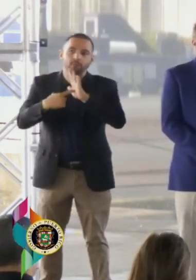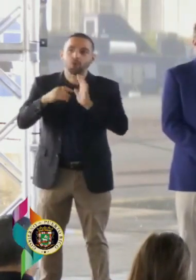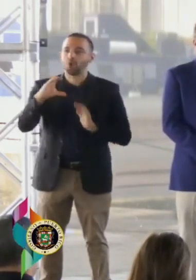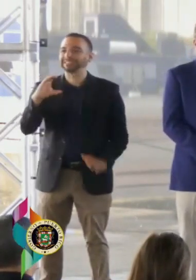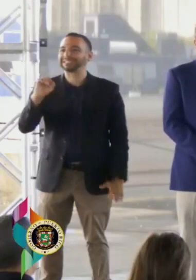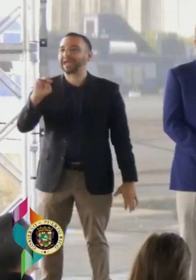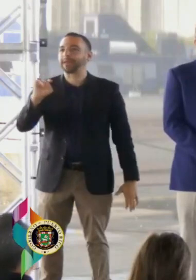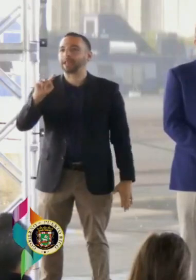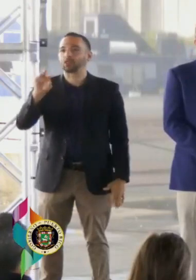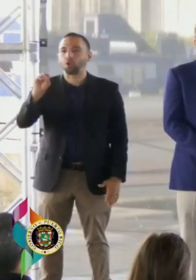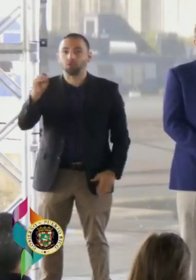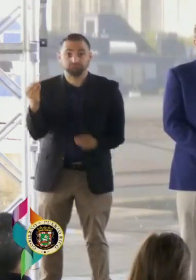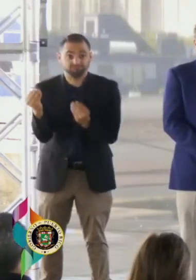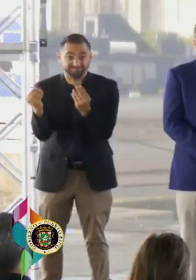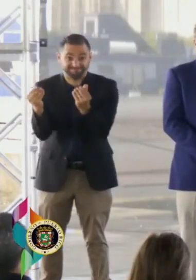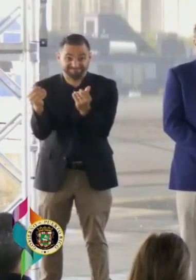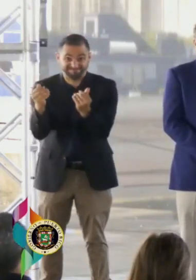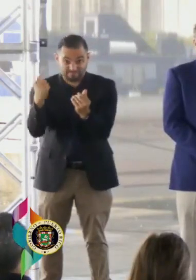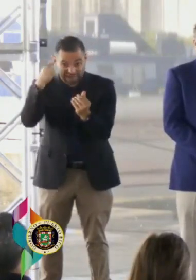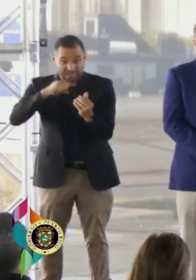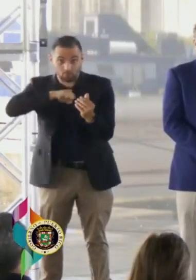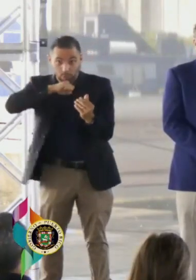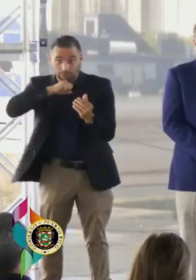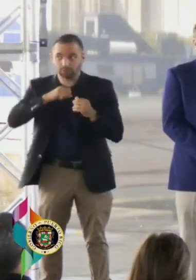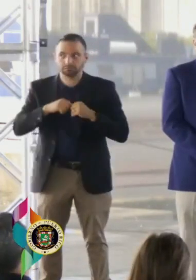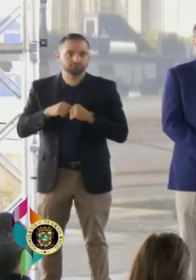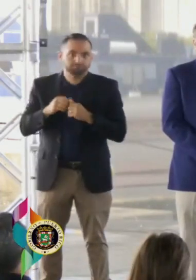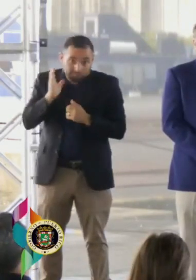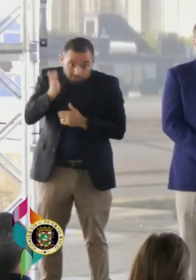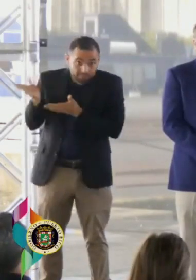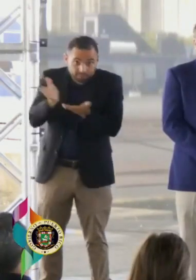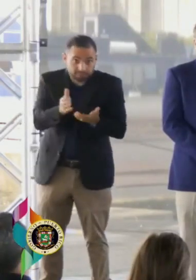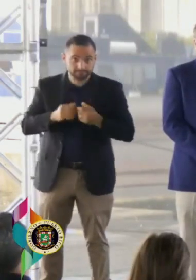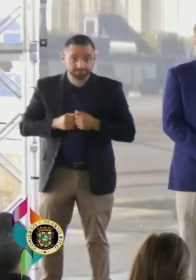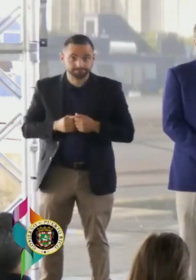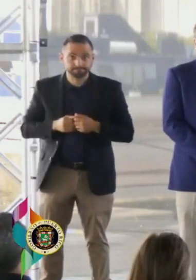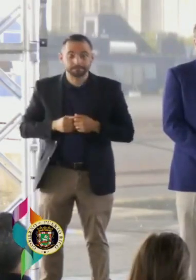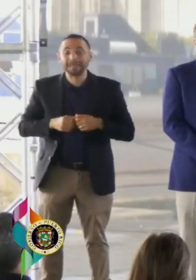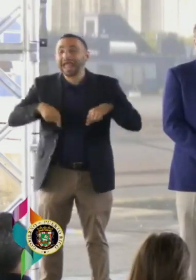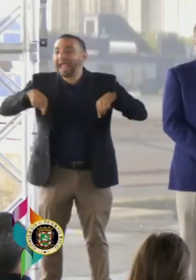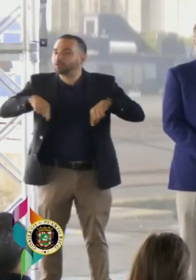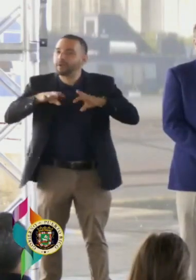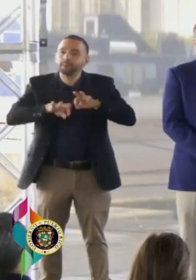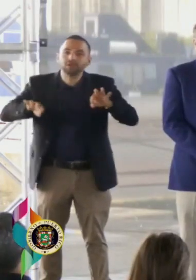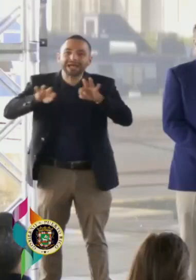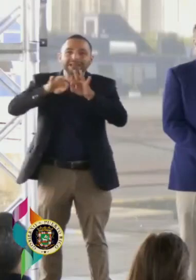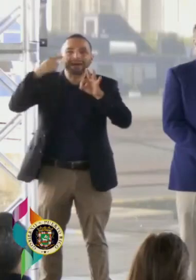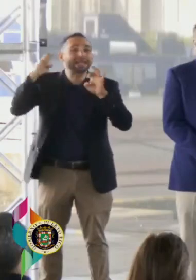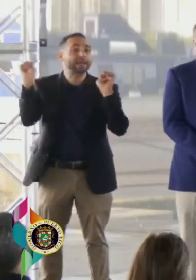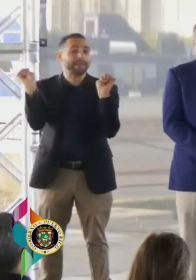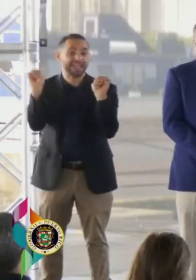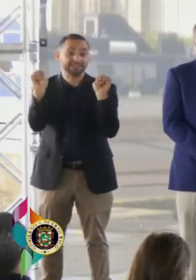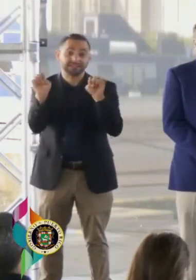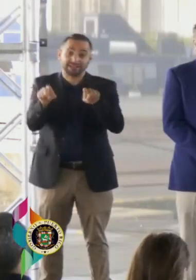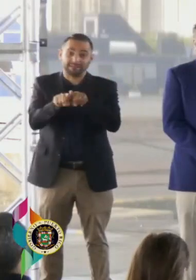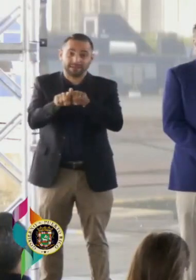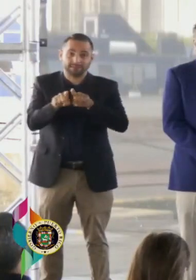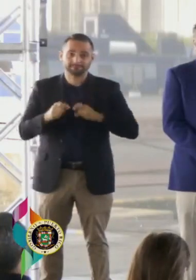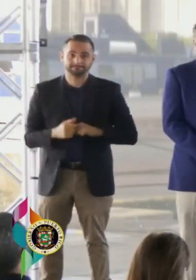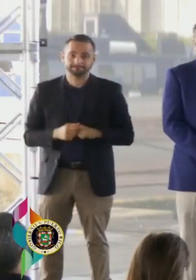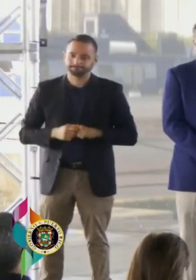lado muelle adicionar en la Bahía de San Juan es de suma importancia para la redundancia ante emergencias